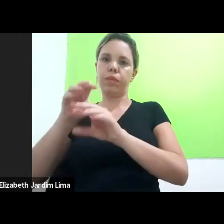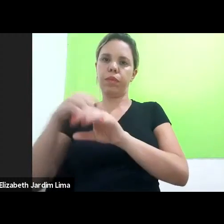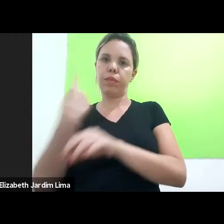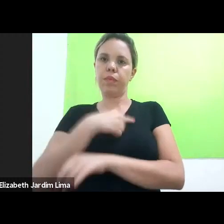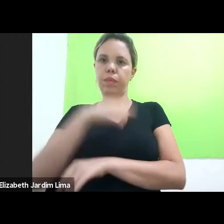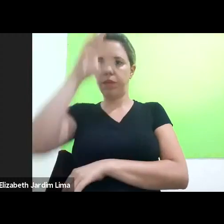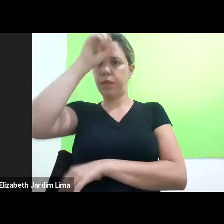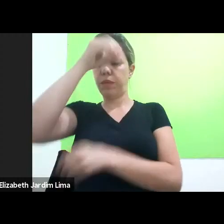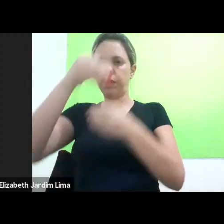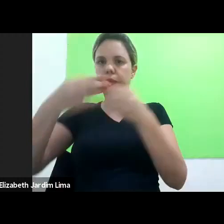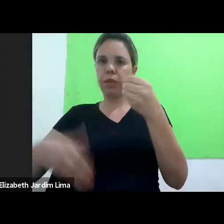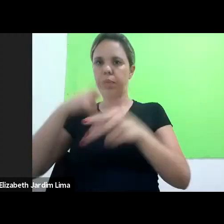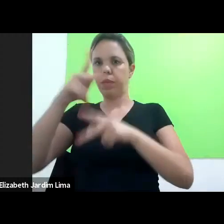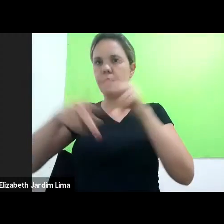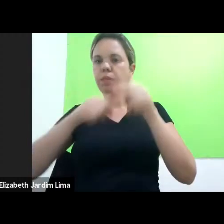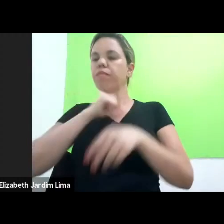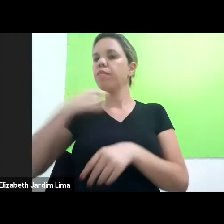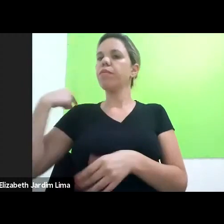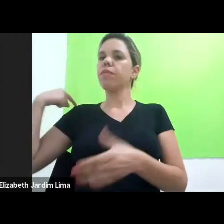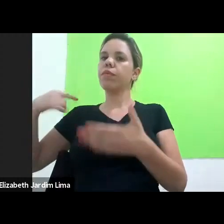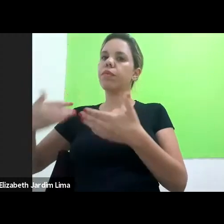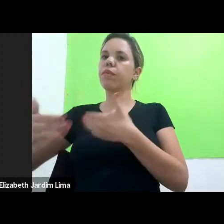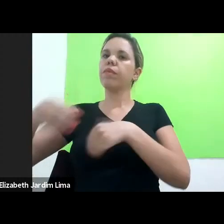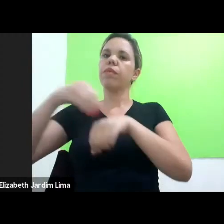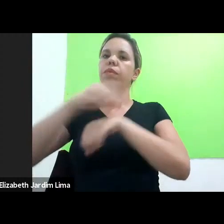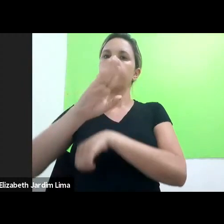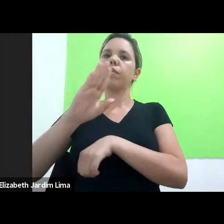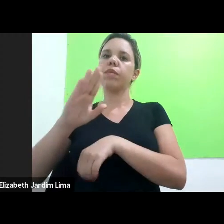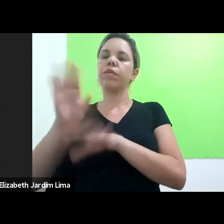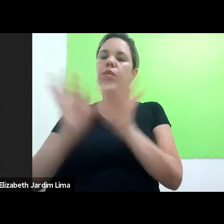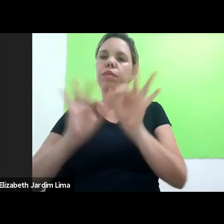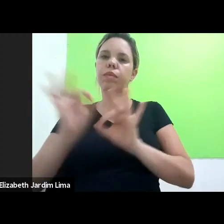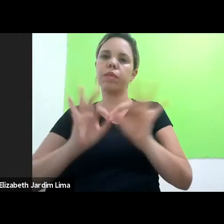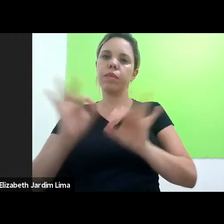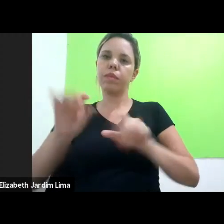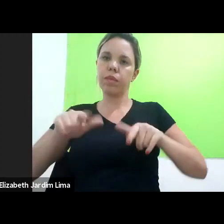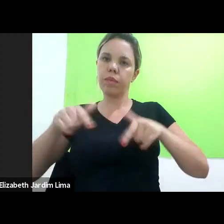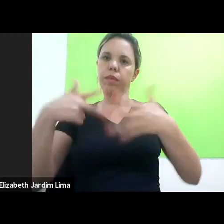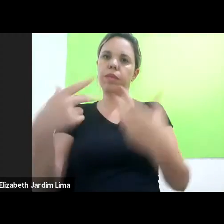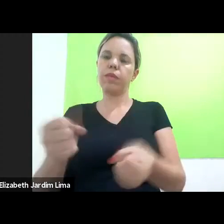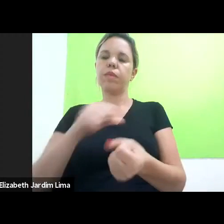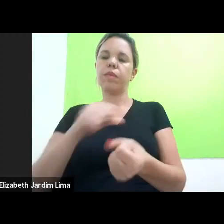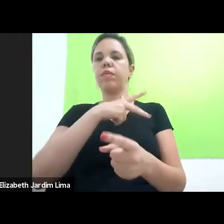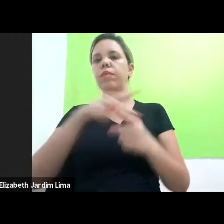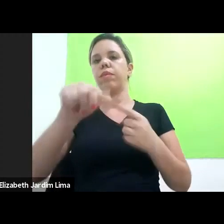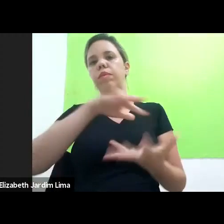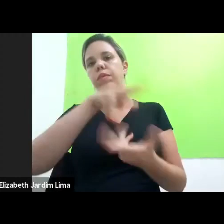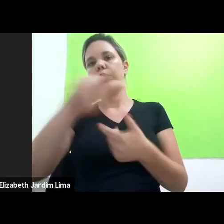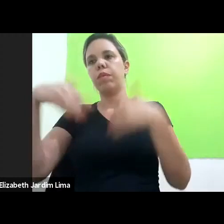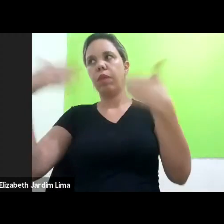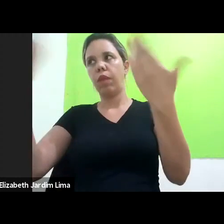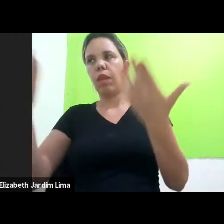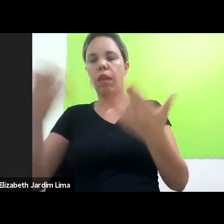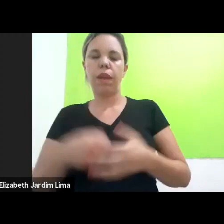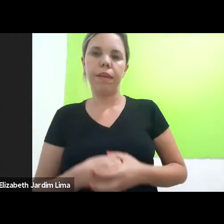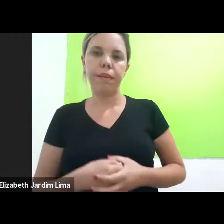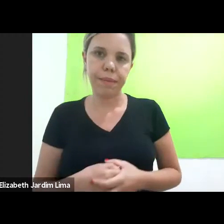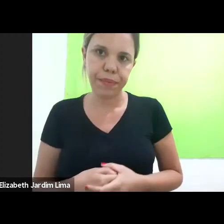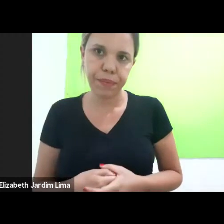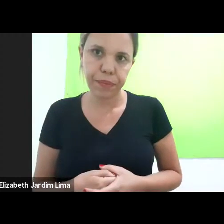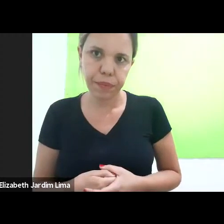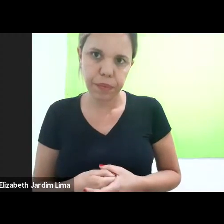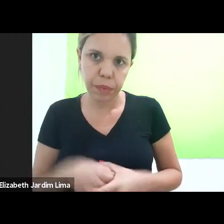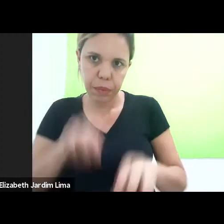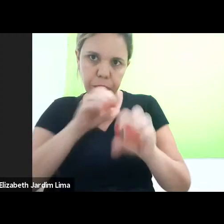velhos, e saísse dali, talvez, minimamente preparado para enfrentar o mundo lá fora, né? E o ensino,